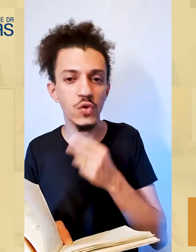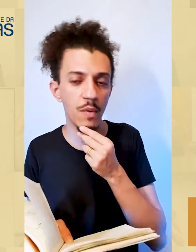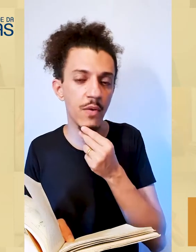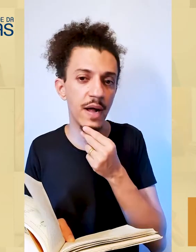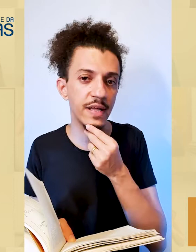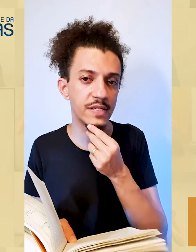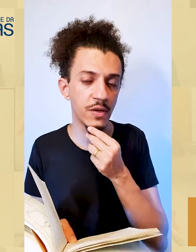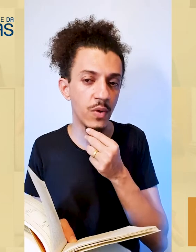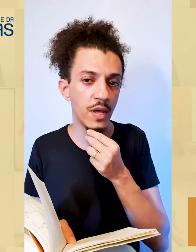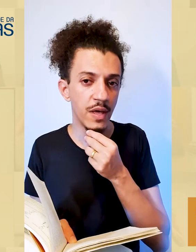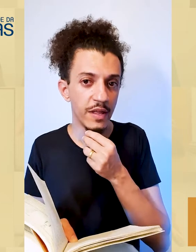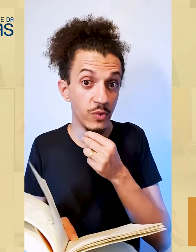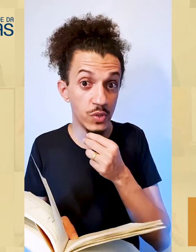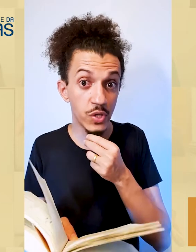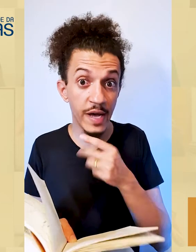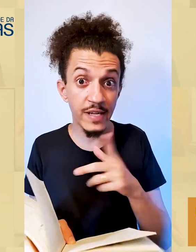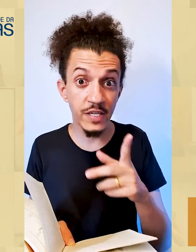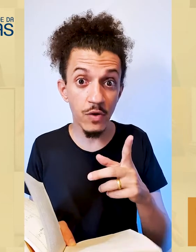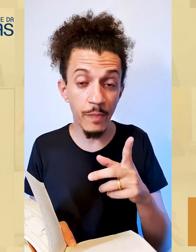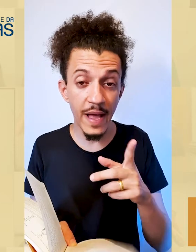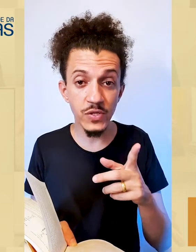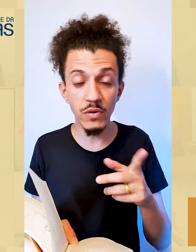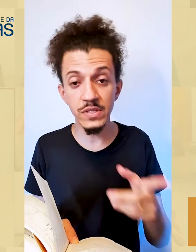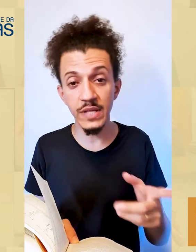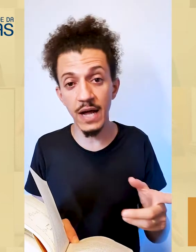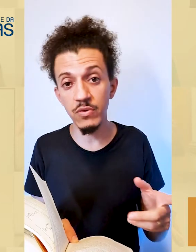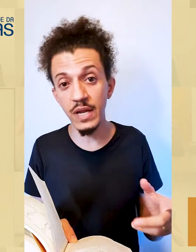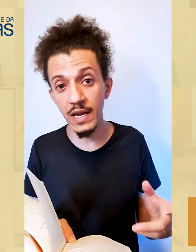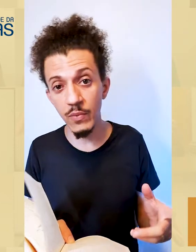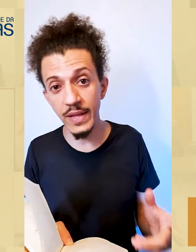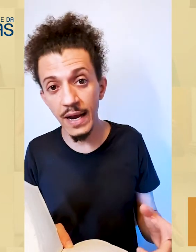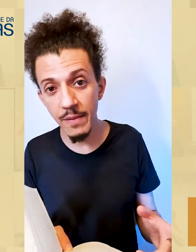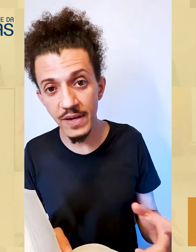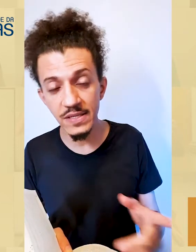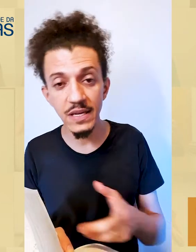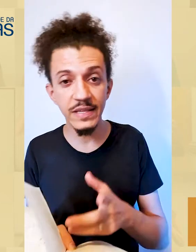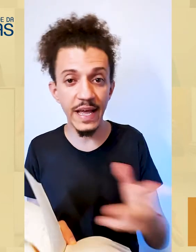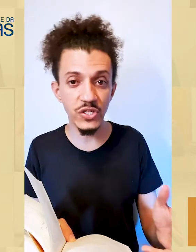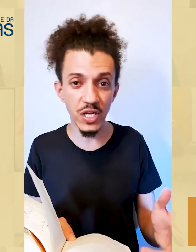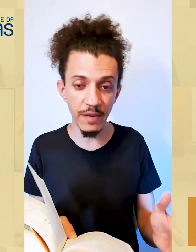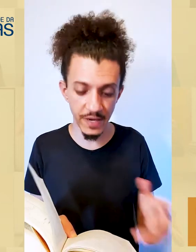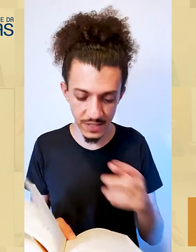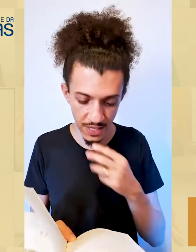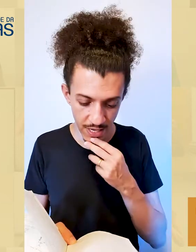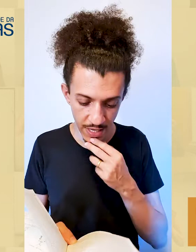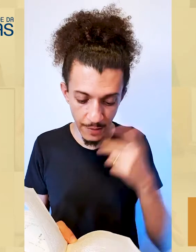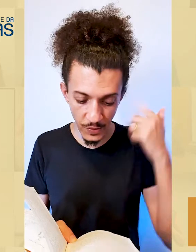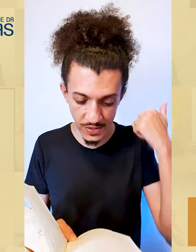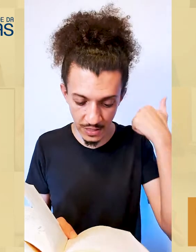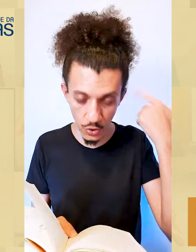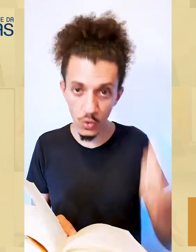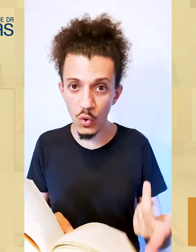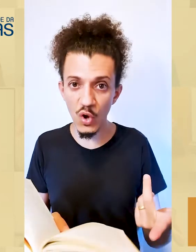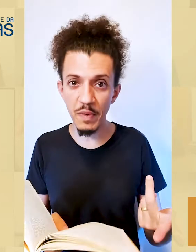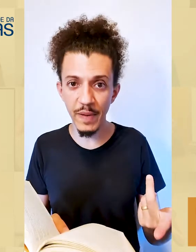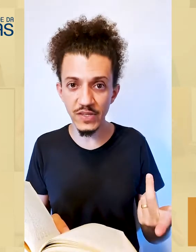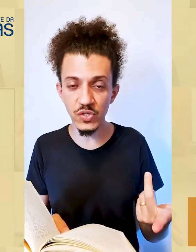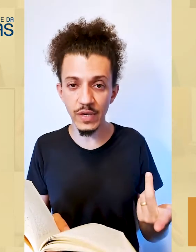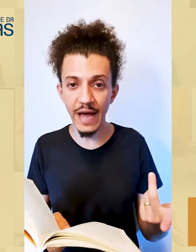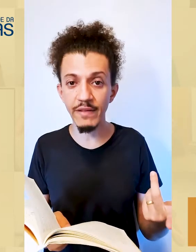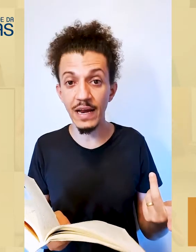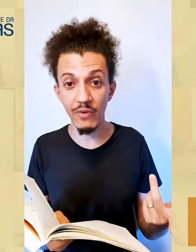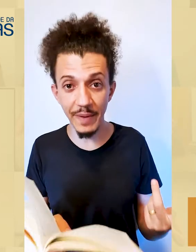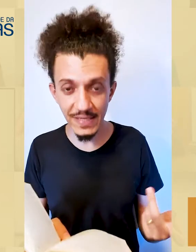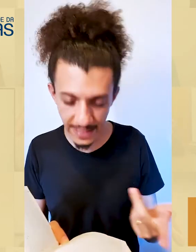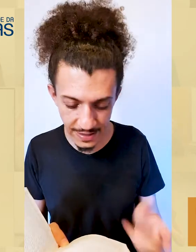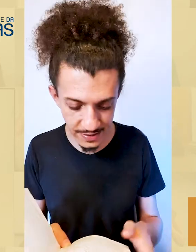recentes, como a quarta edição do Dicionário Enciclopédico Ilustrado Trilingue da Libras, DEIT Libras, depois ele trocou o nome para